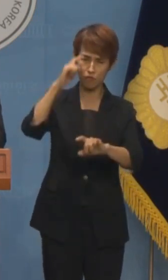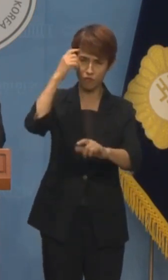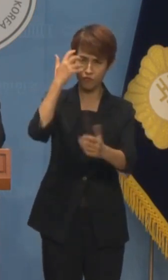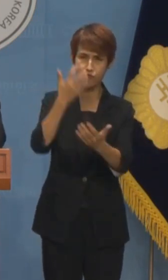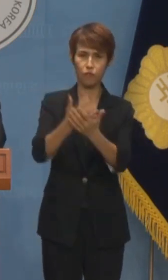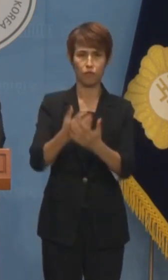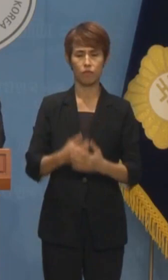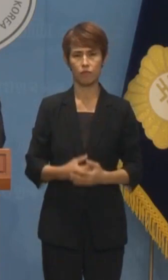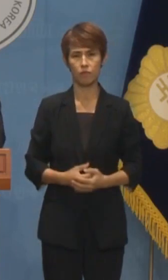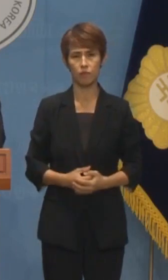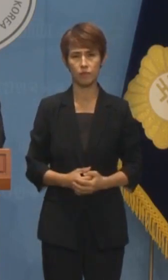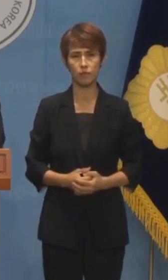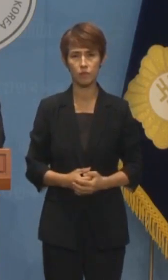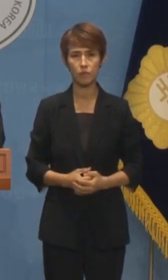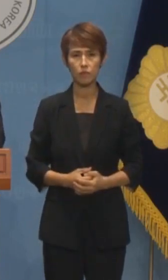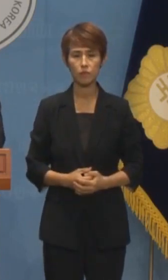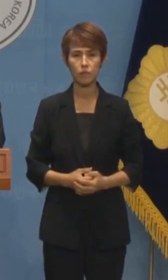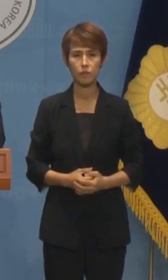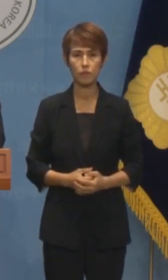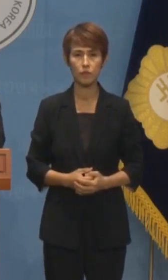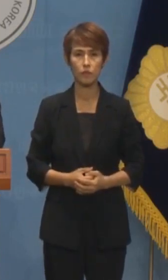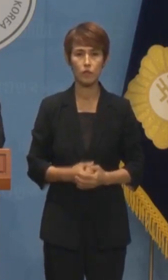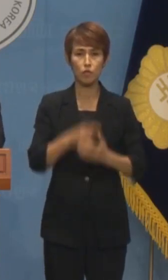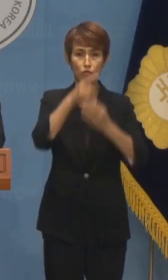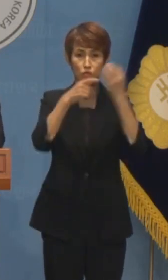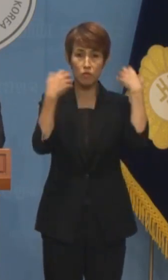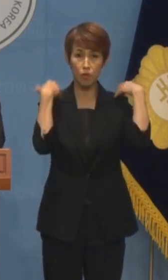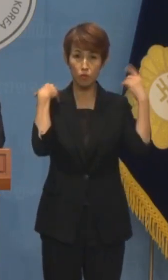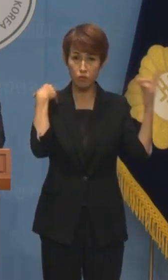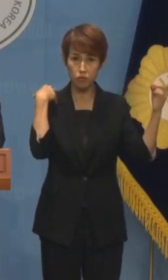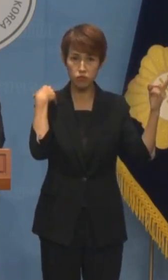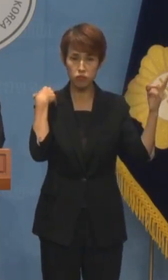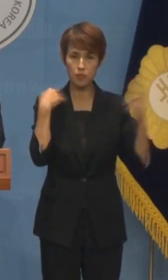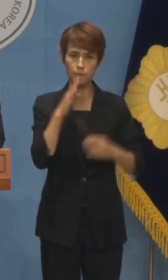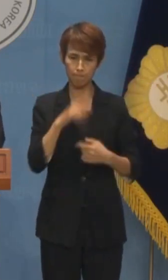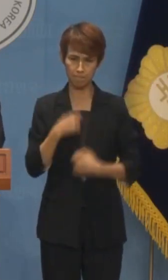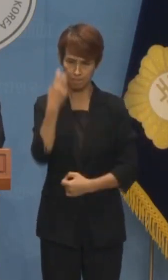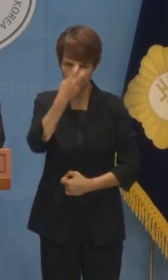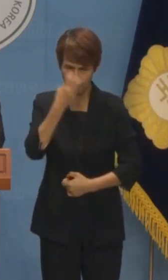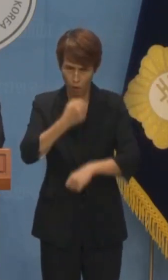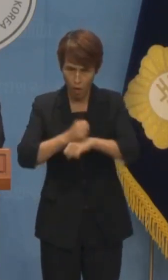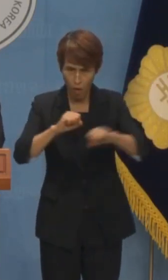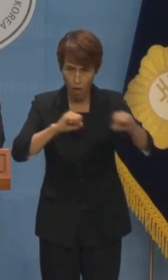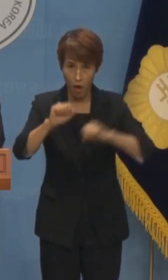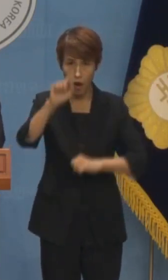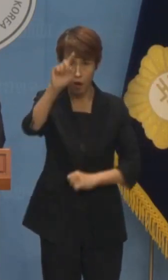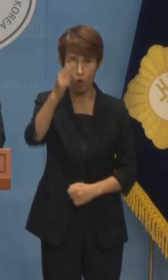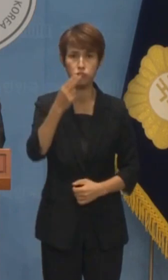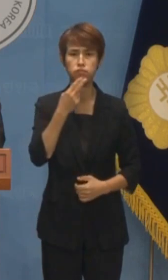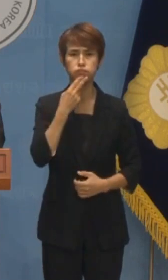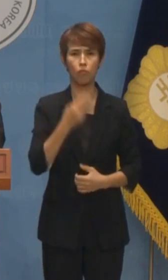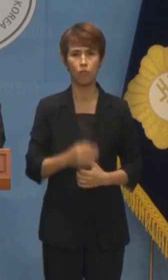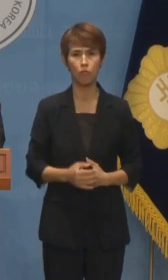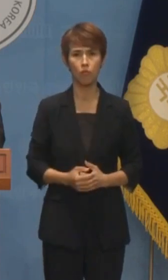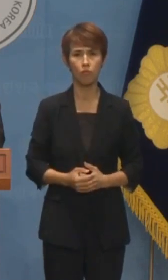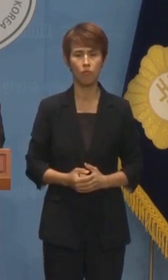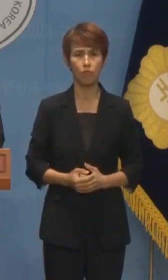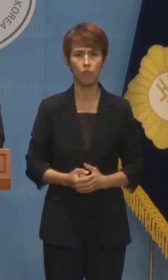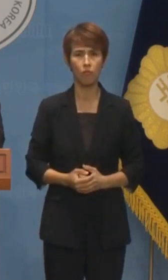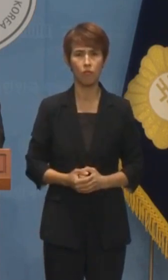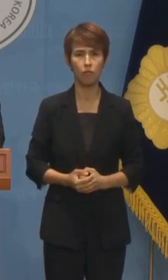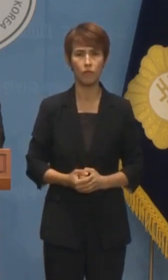충격적입니다. 그러나 윤석열 정부는 진상규명을 위한 아무런 움직임도 보이지 않고